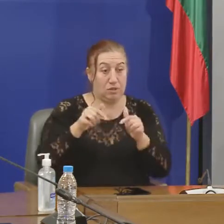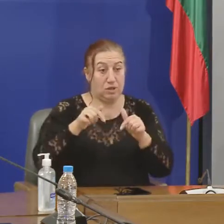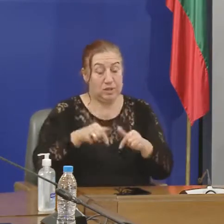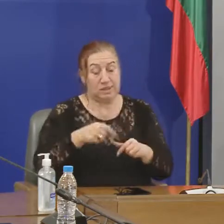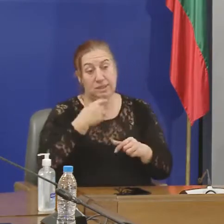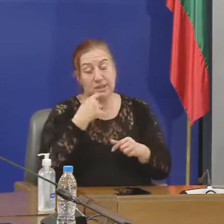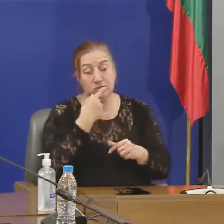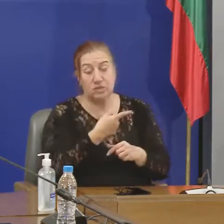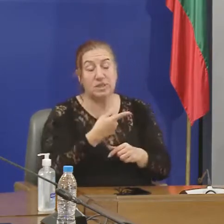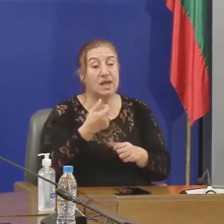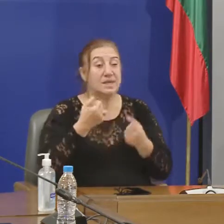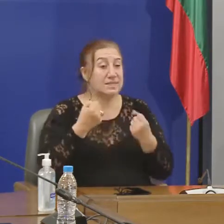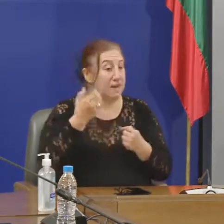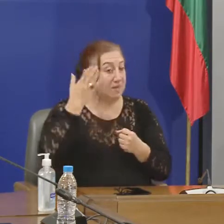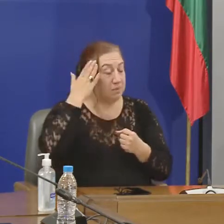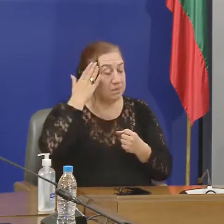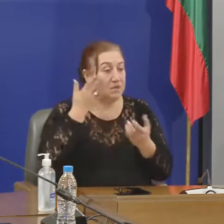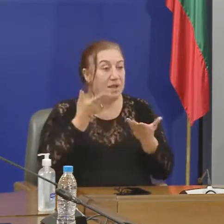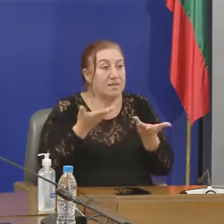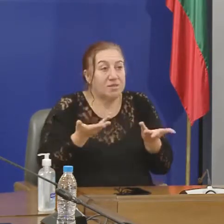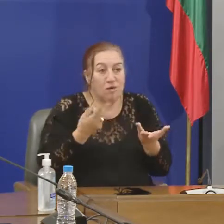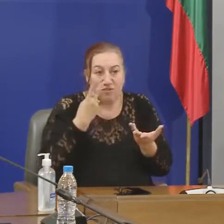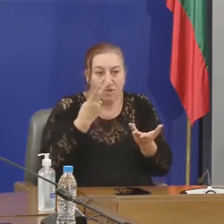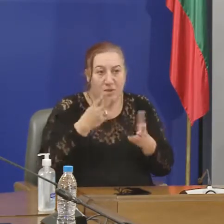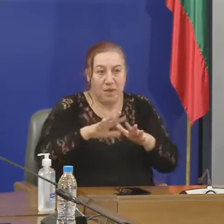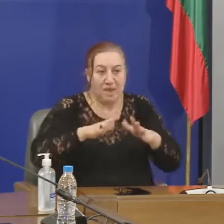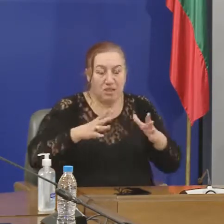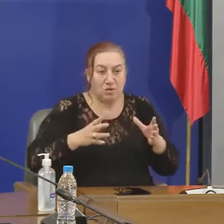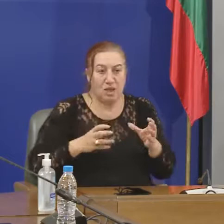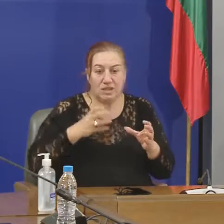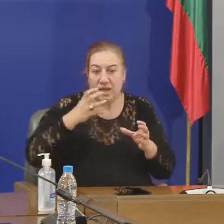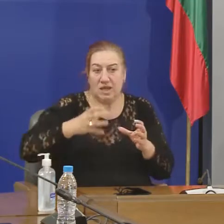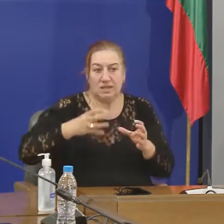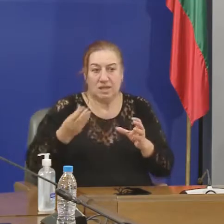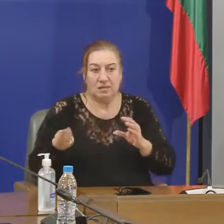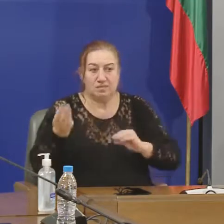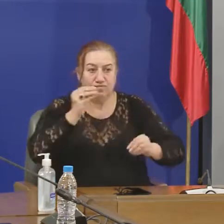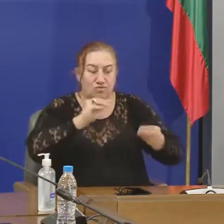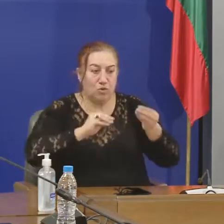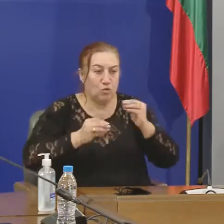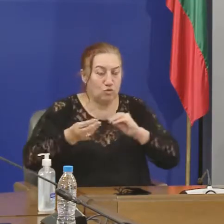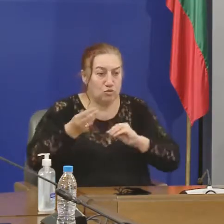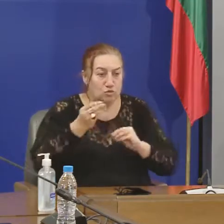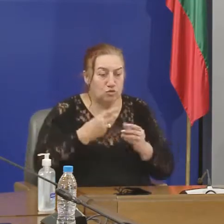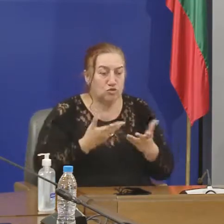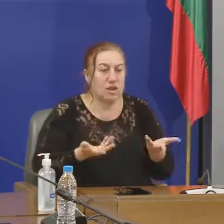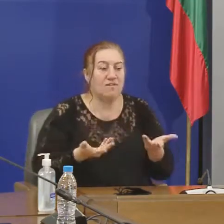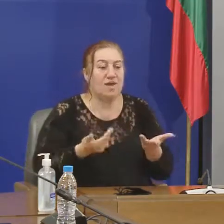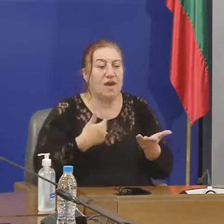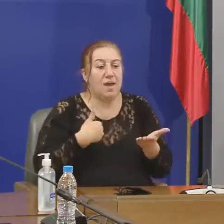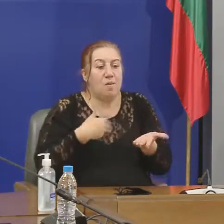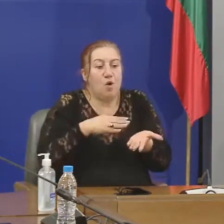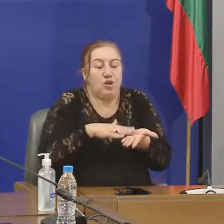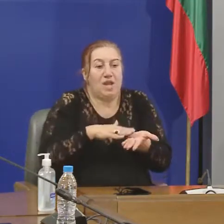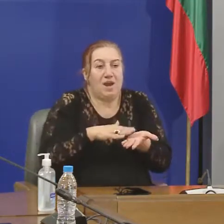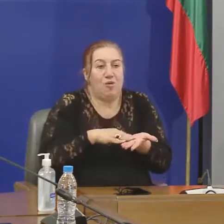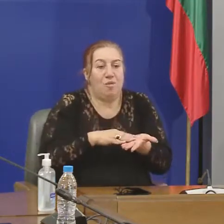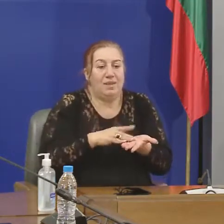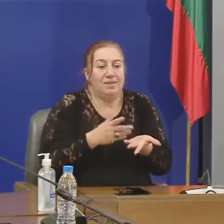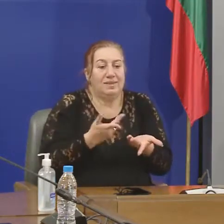но факт е, че ситуацията се осложнява, моите аргументи стават все по-леки и все по-малко валидни в такива